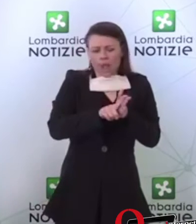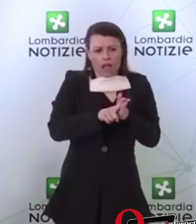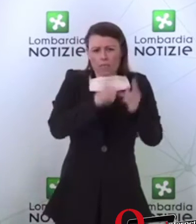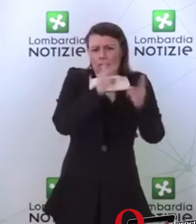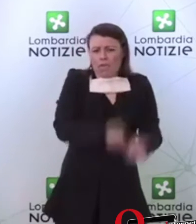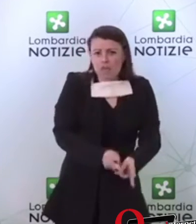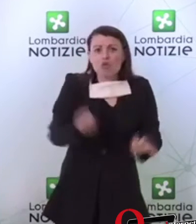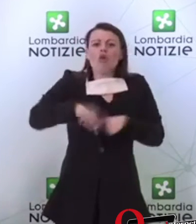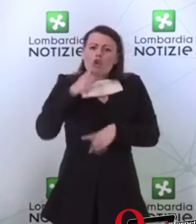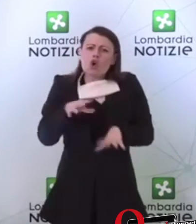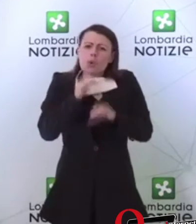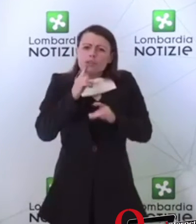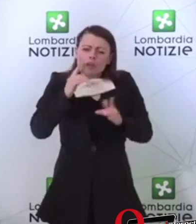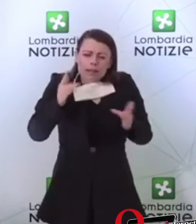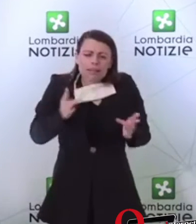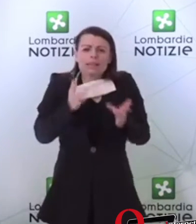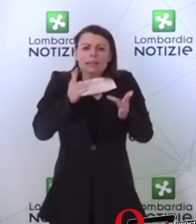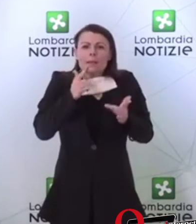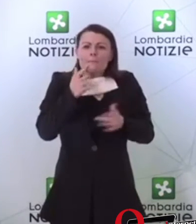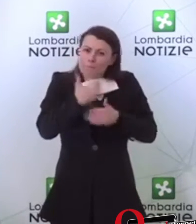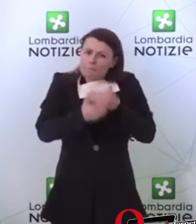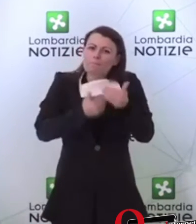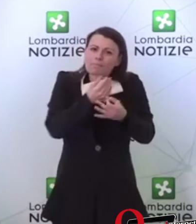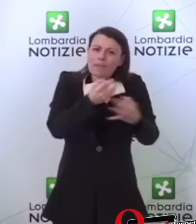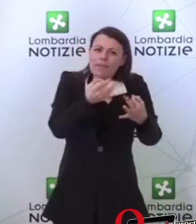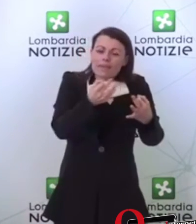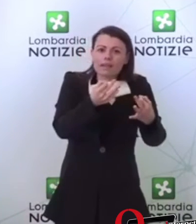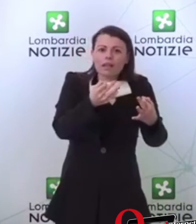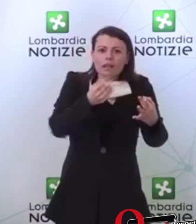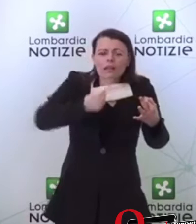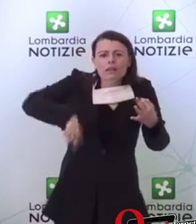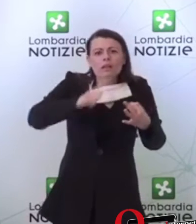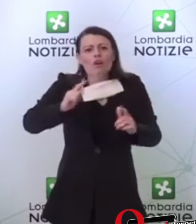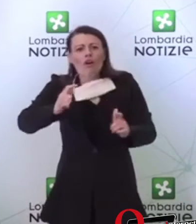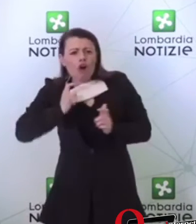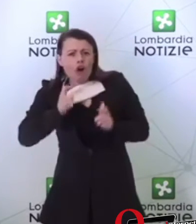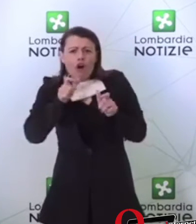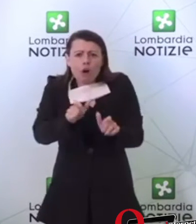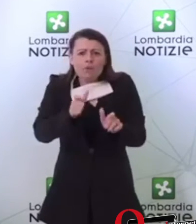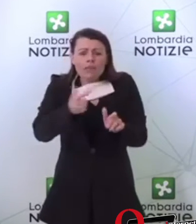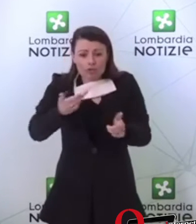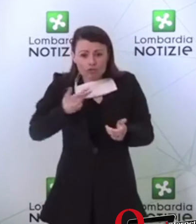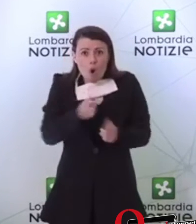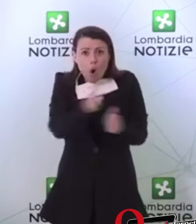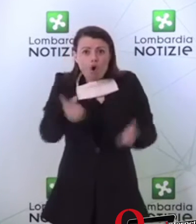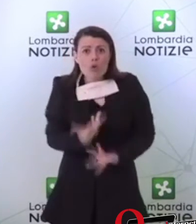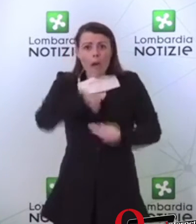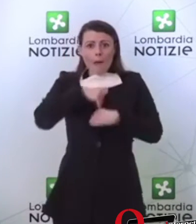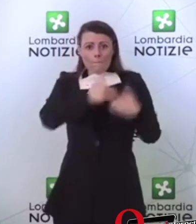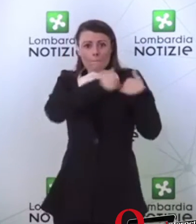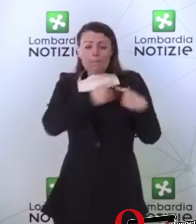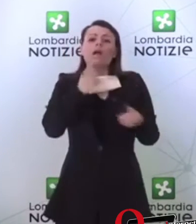benino, manteniamoci ancora fermi negli obblighi che abbiamo e che